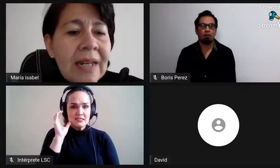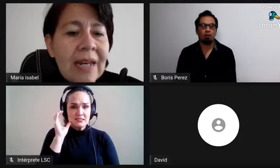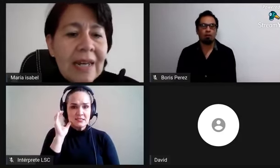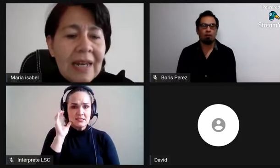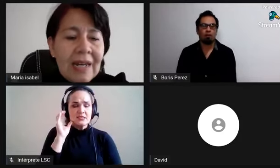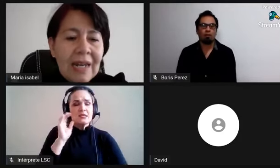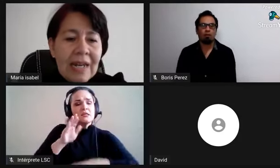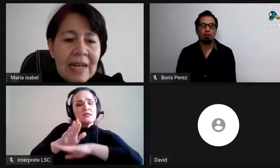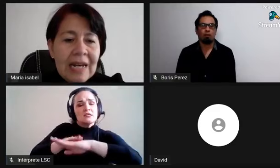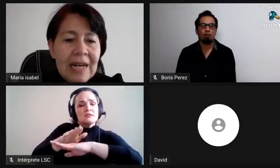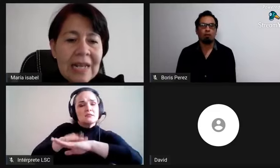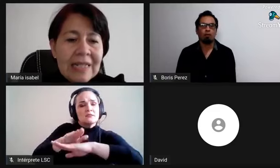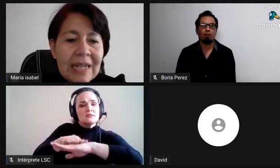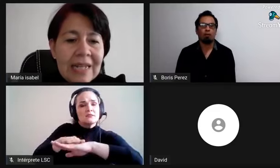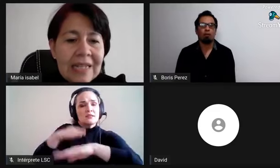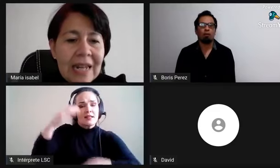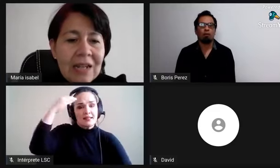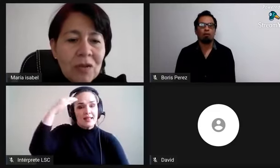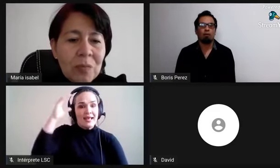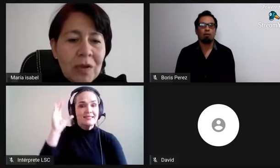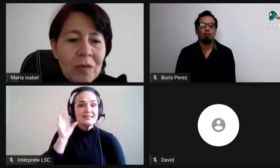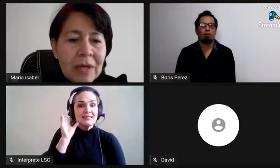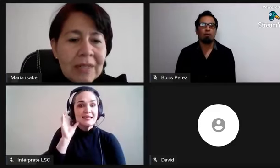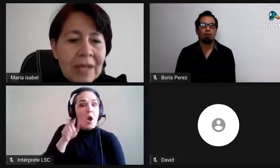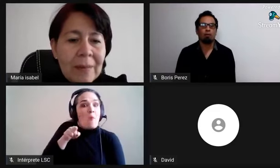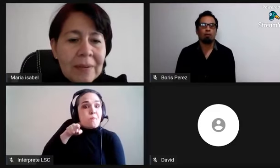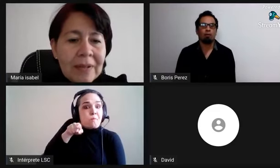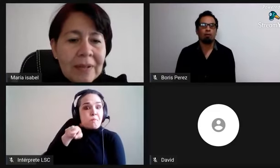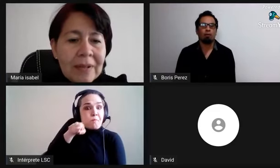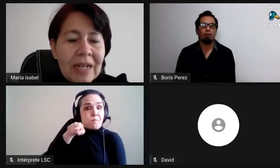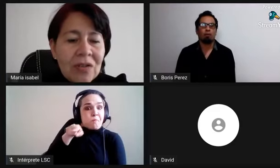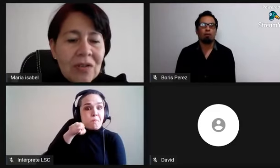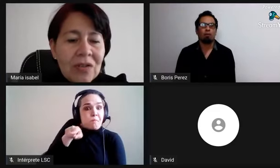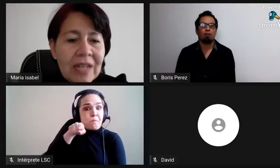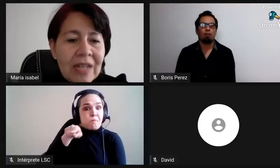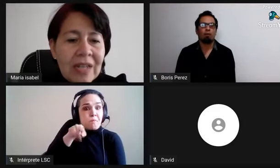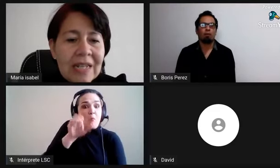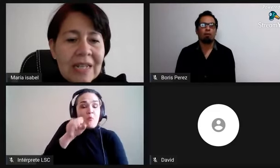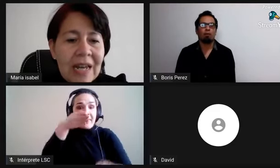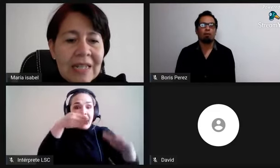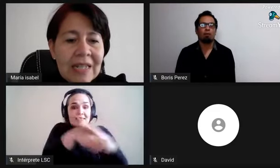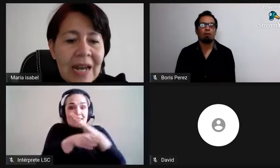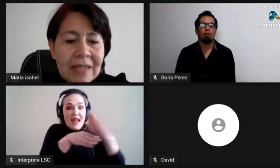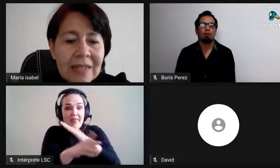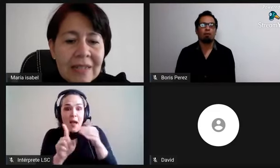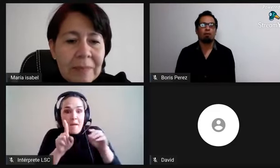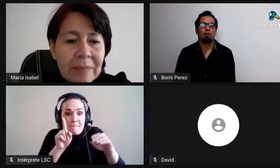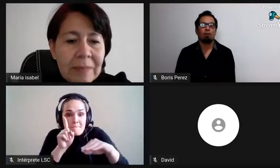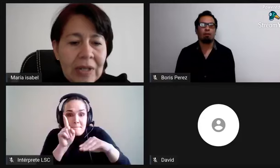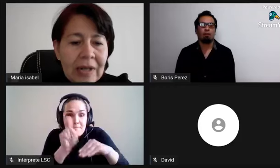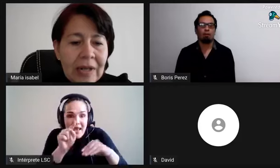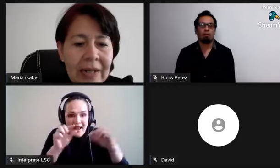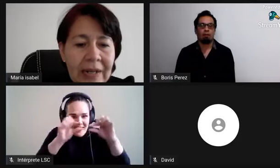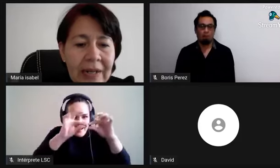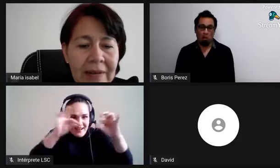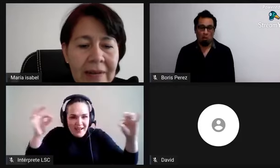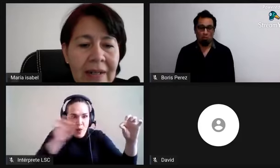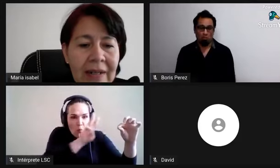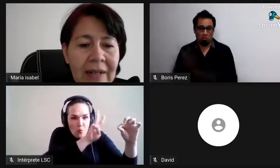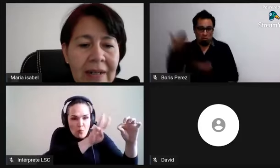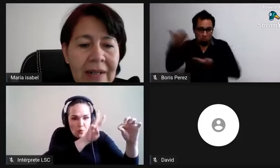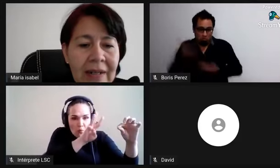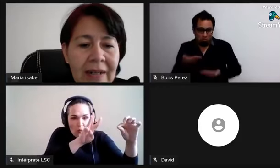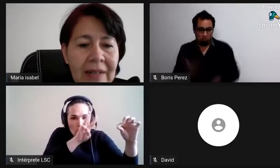informar que el enlace está en el grupo de WhatsApp. Entonces, que ingrese a ese enlace para